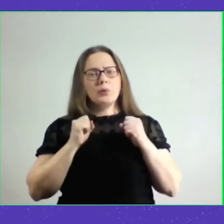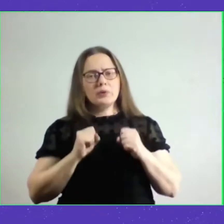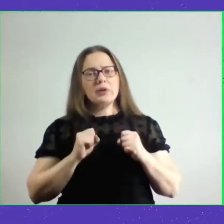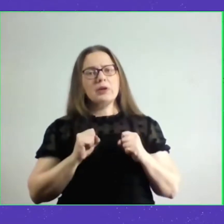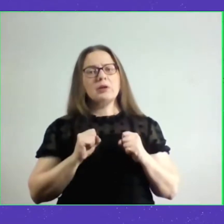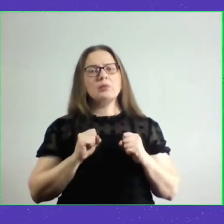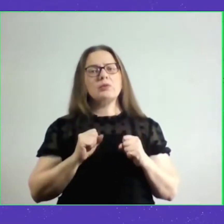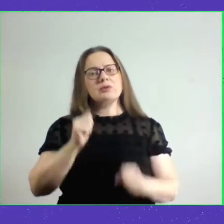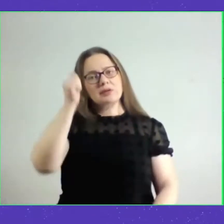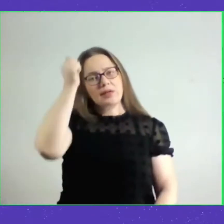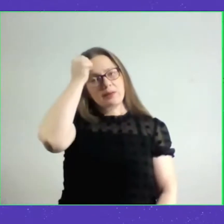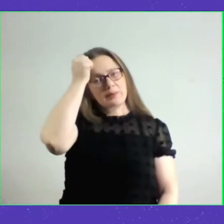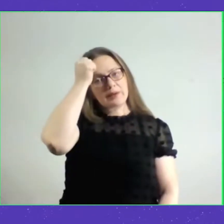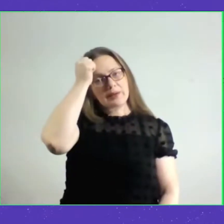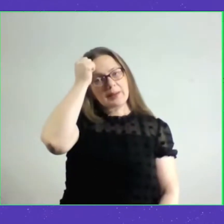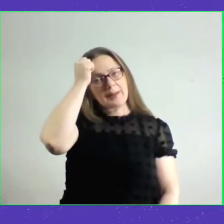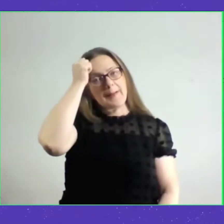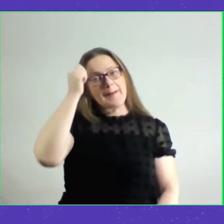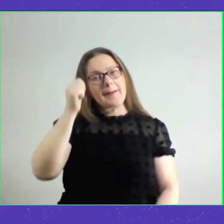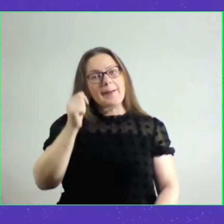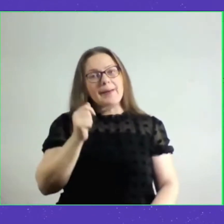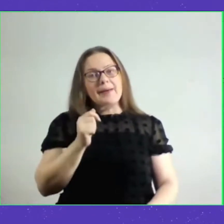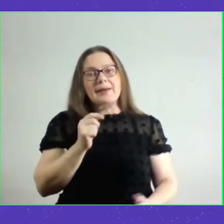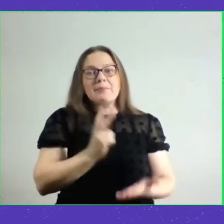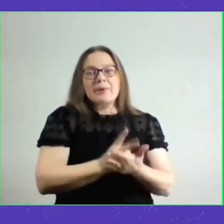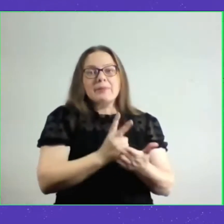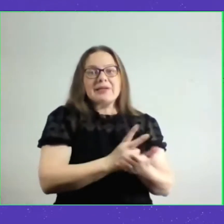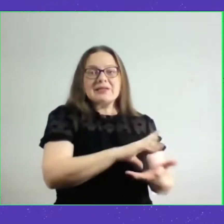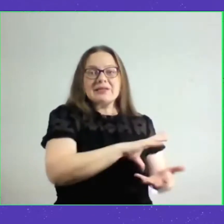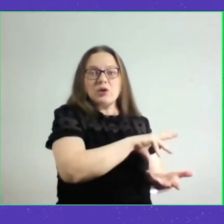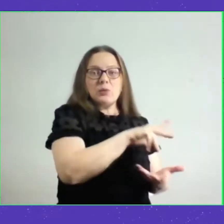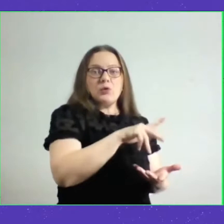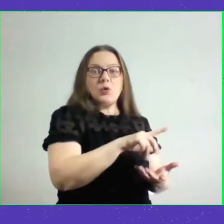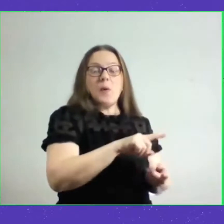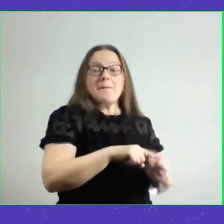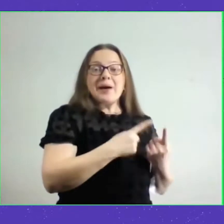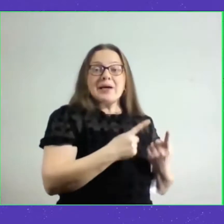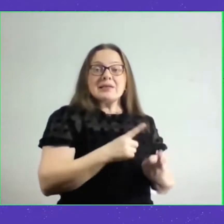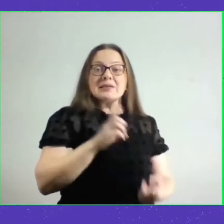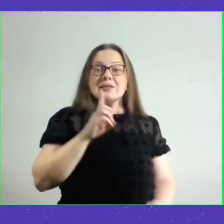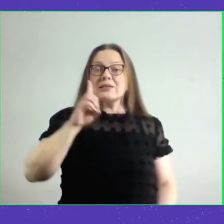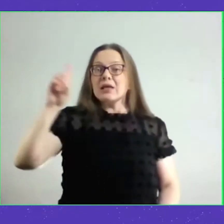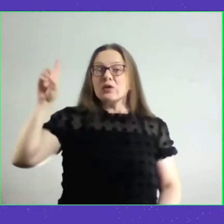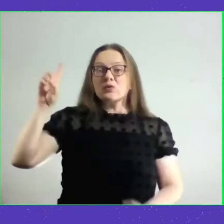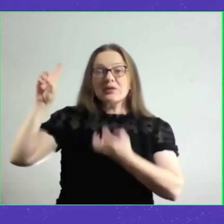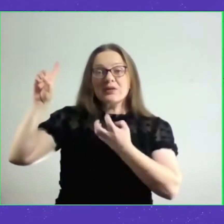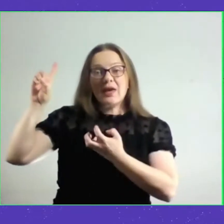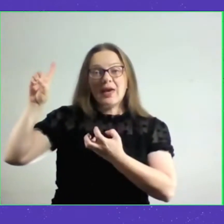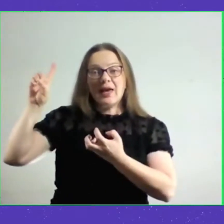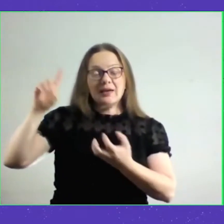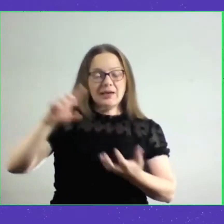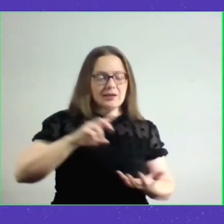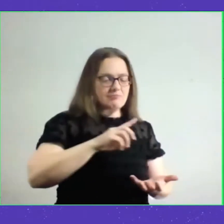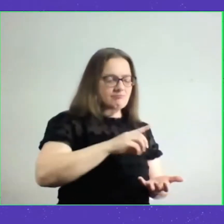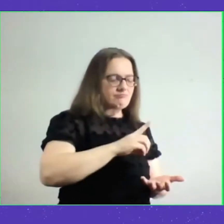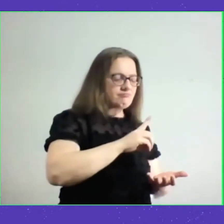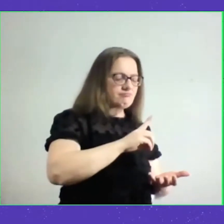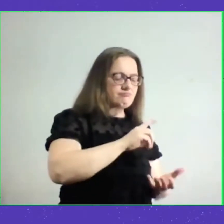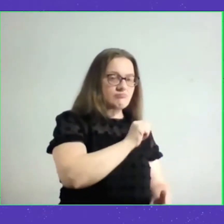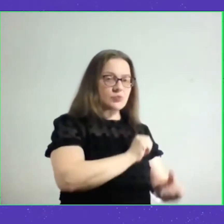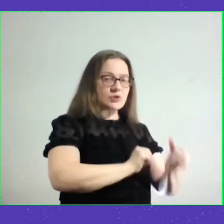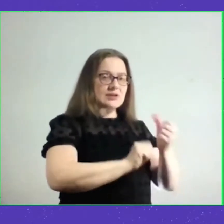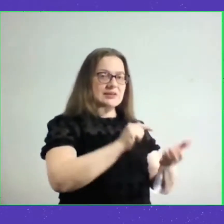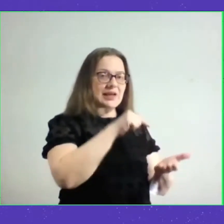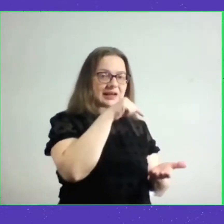Senhor quer nos tirar desse plano terreno e nos levar para o plano celestial. Então o verdadeiro arrependimento é esse: nos tirar